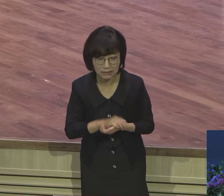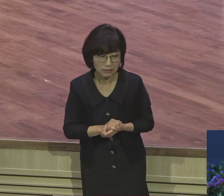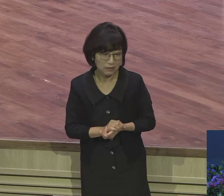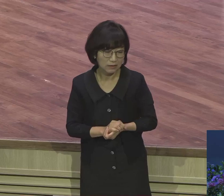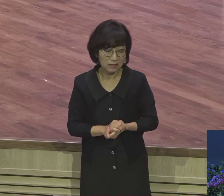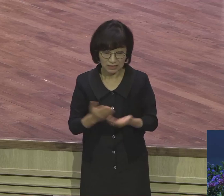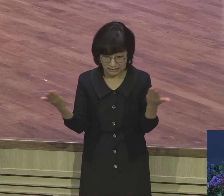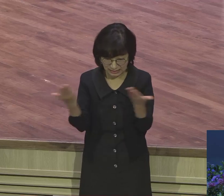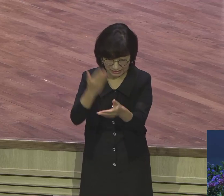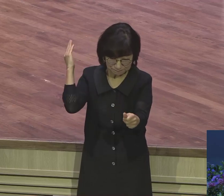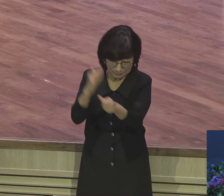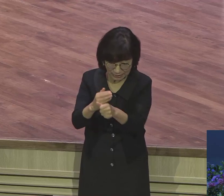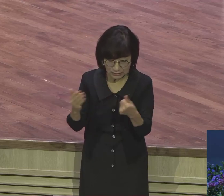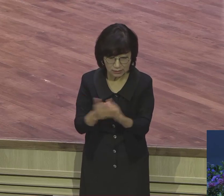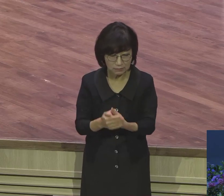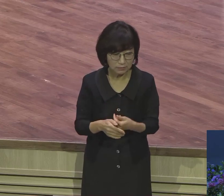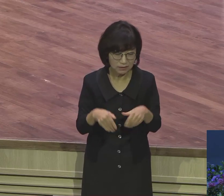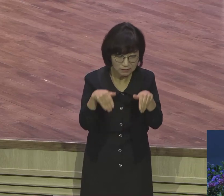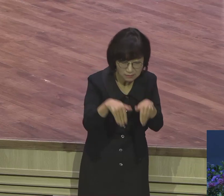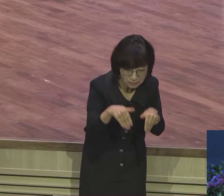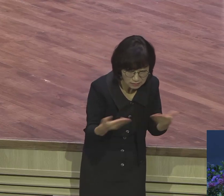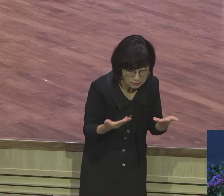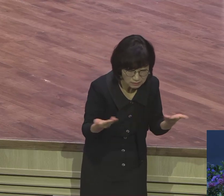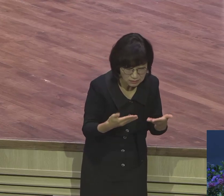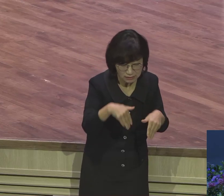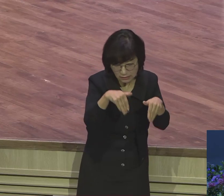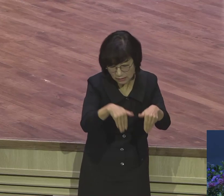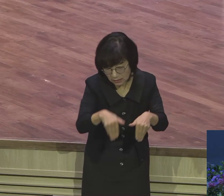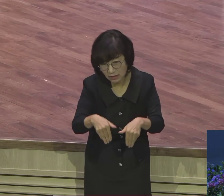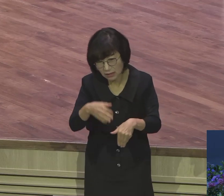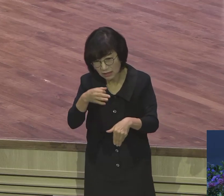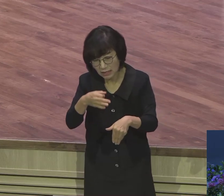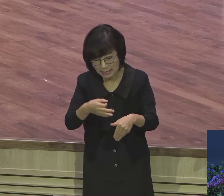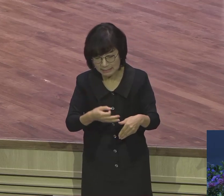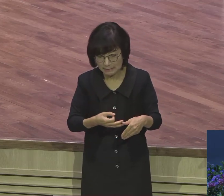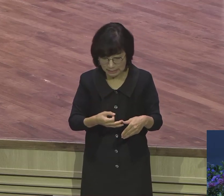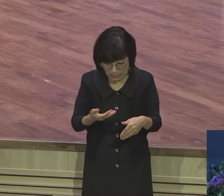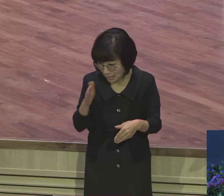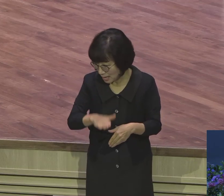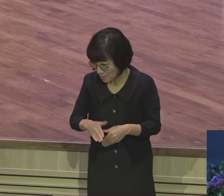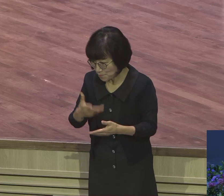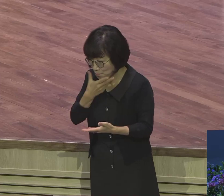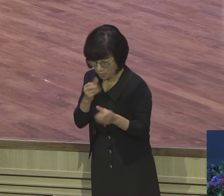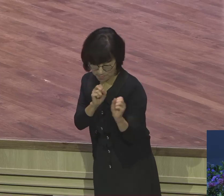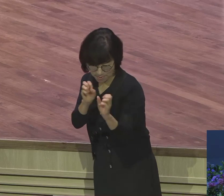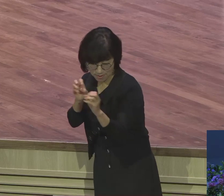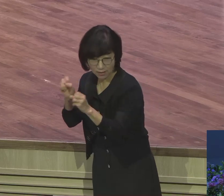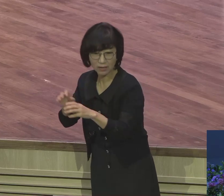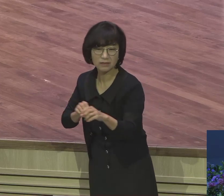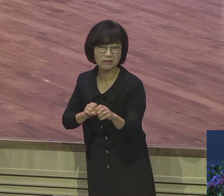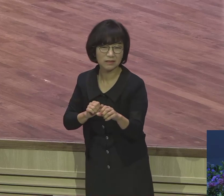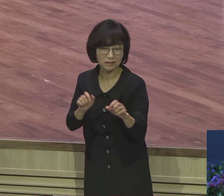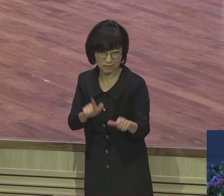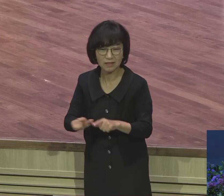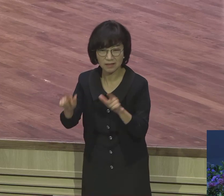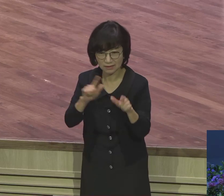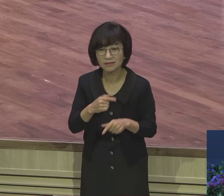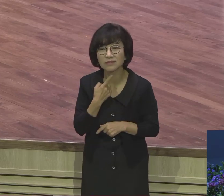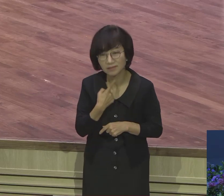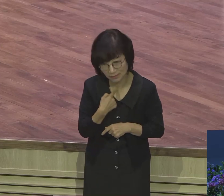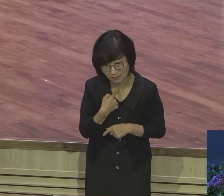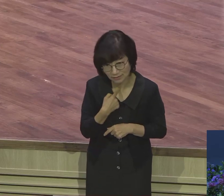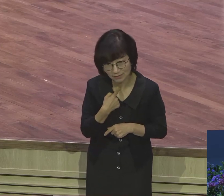그렇게 해서 살면서 간접적으로 막 식무 살해하면서 주인에게 보험 증거하고 이런 식으로 그렇게